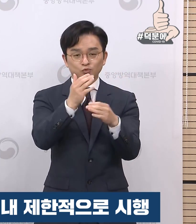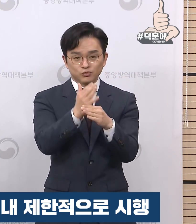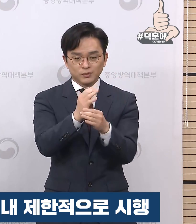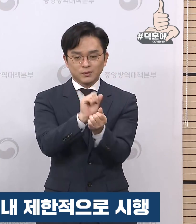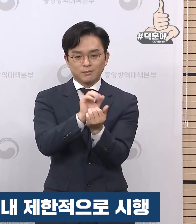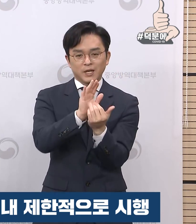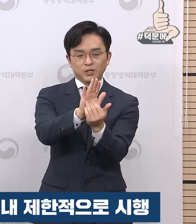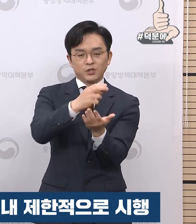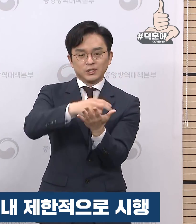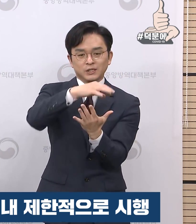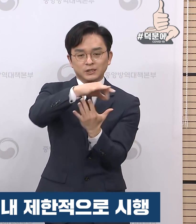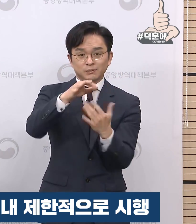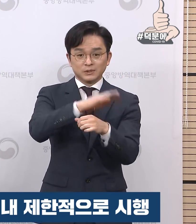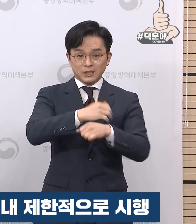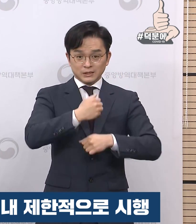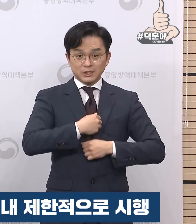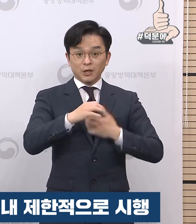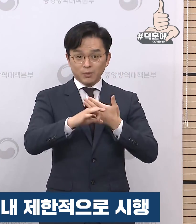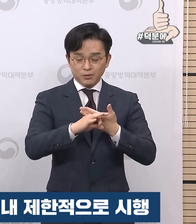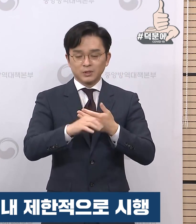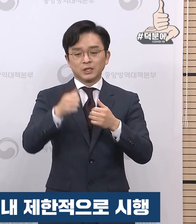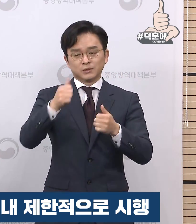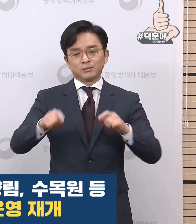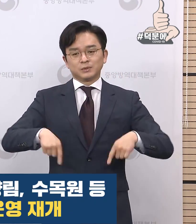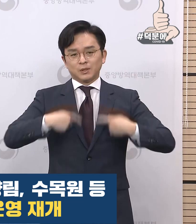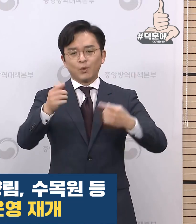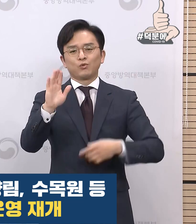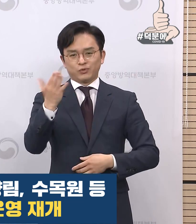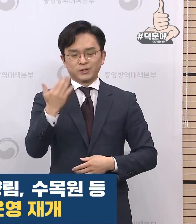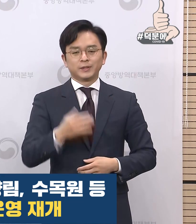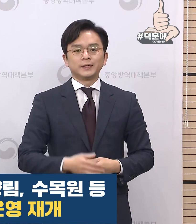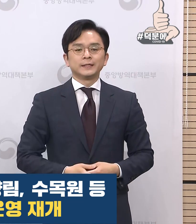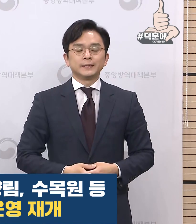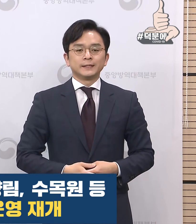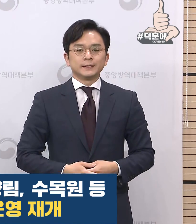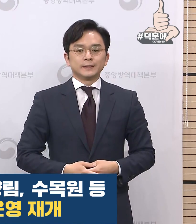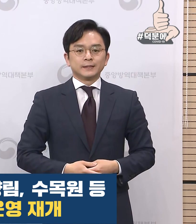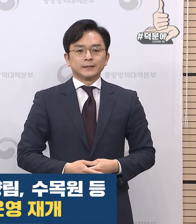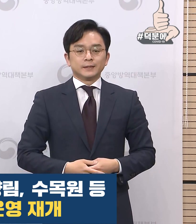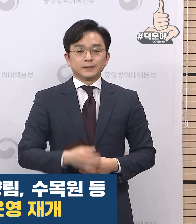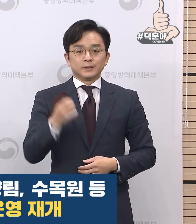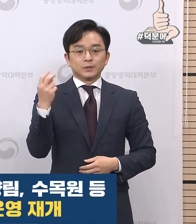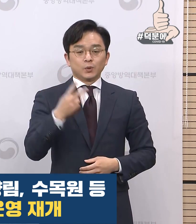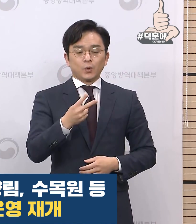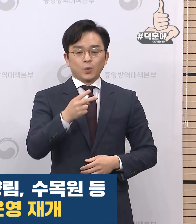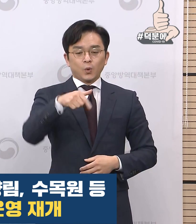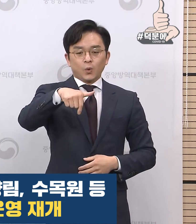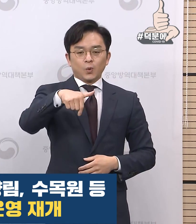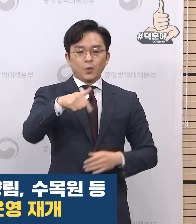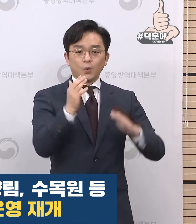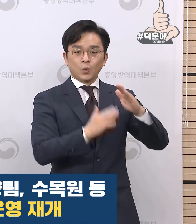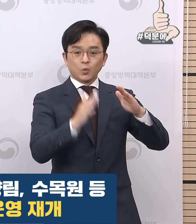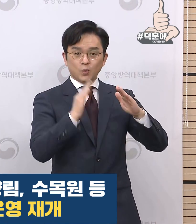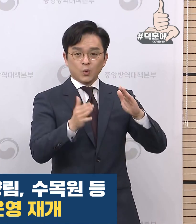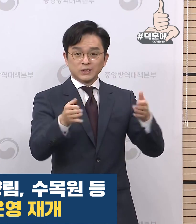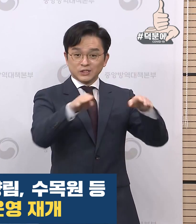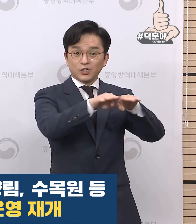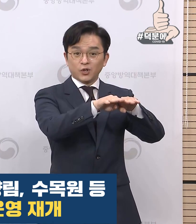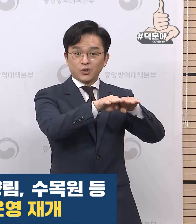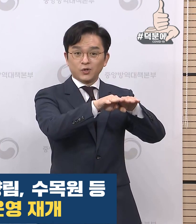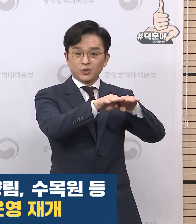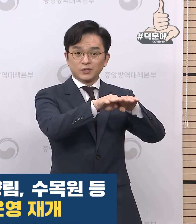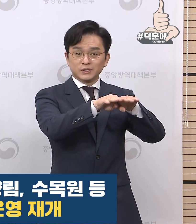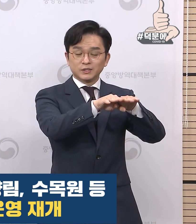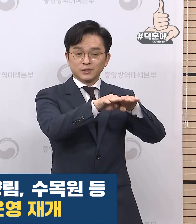내에서 제한적으로 시행할 계획입니다. 운영을 중단하고 있는 공공시설 중에서는